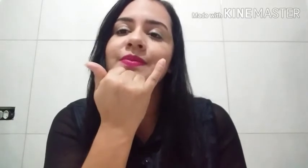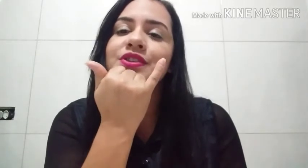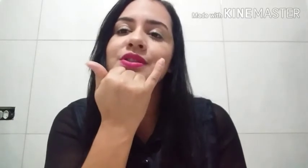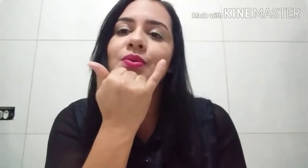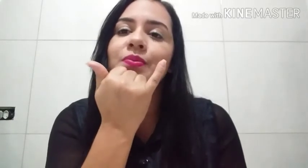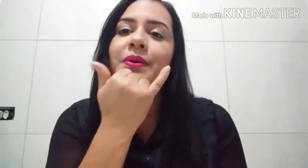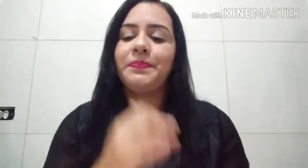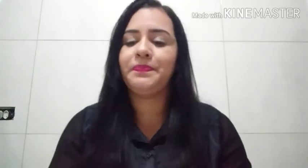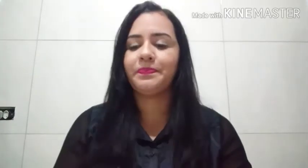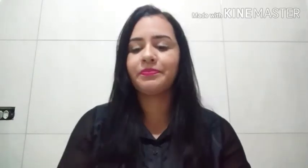Desculpa.